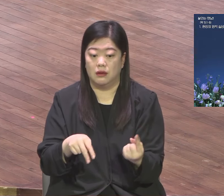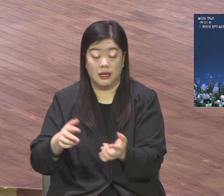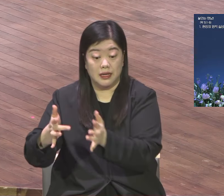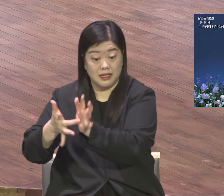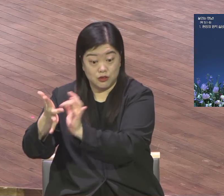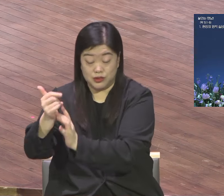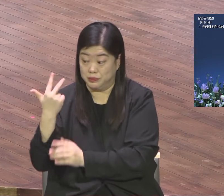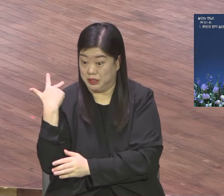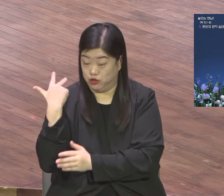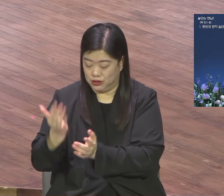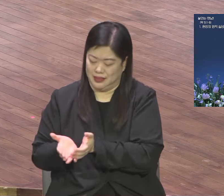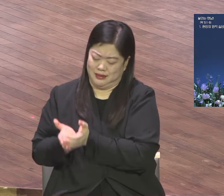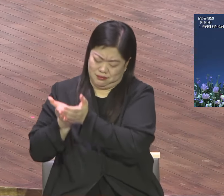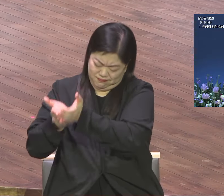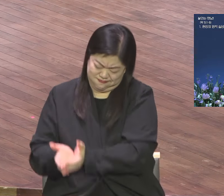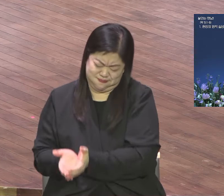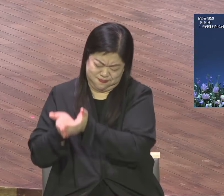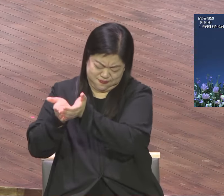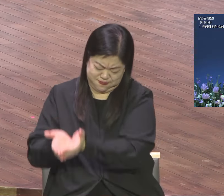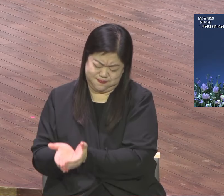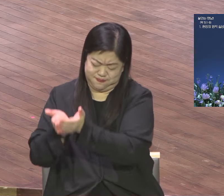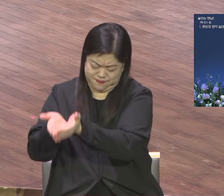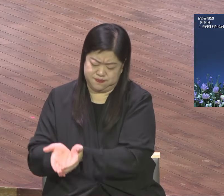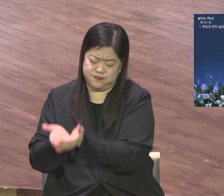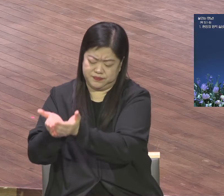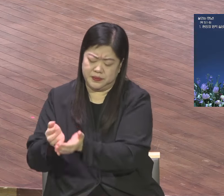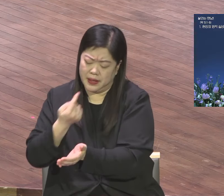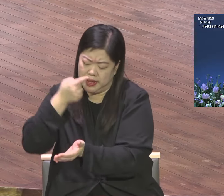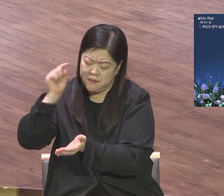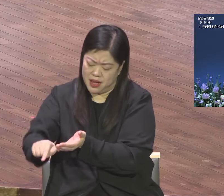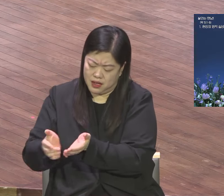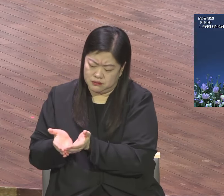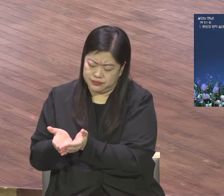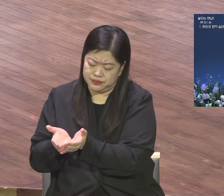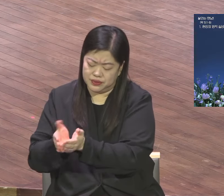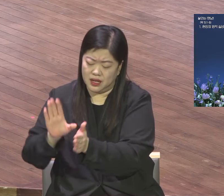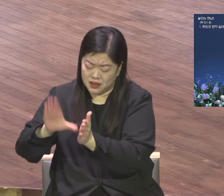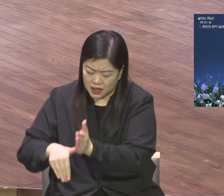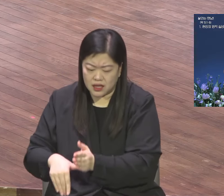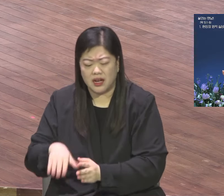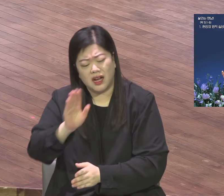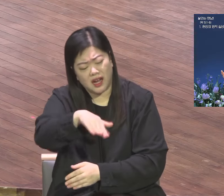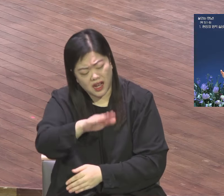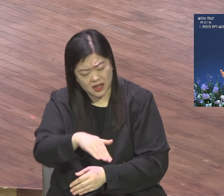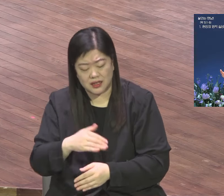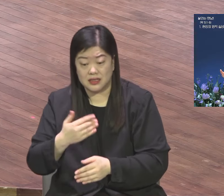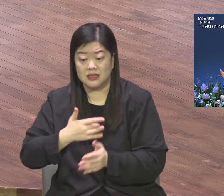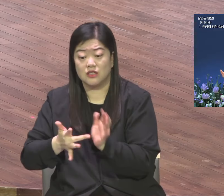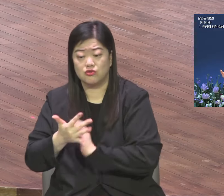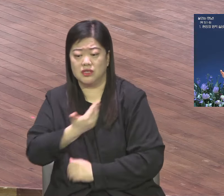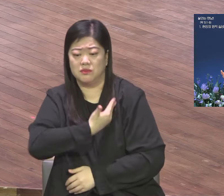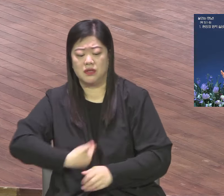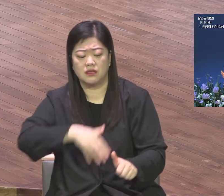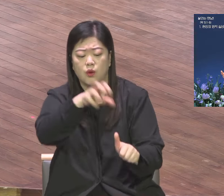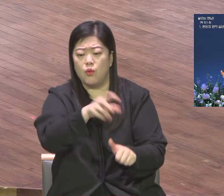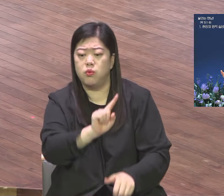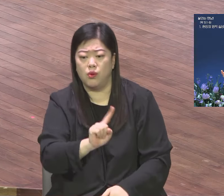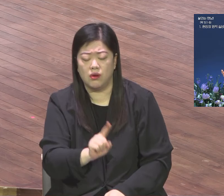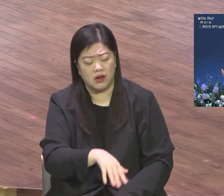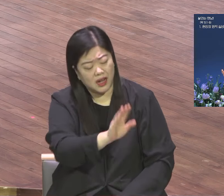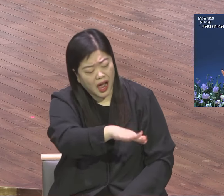예수님께서 우리에게 영적으로 문제와 사건 보는 눈을 열어주었습니다. 영적으로 풍랑치는